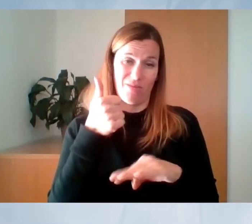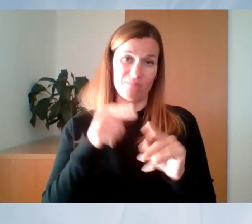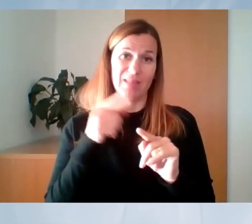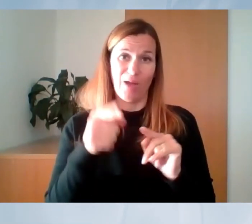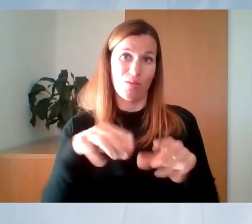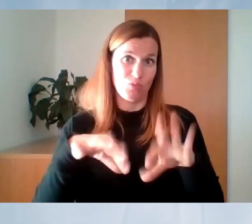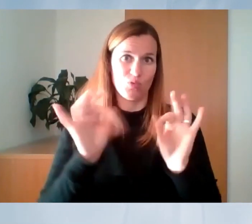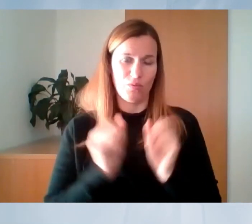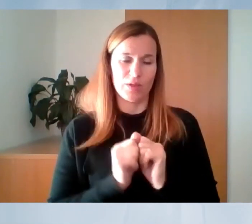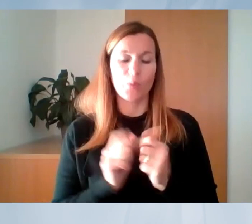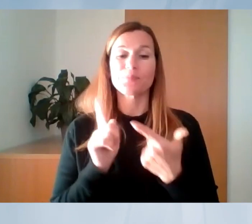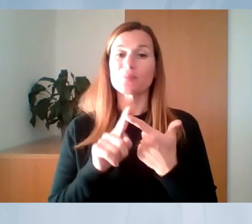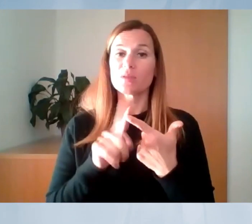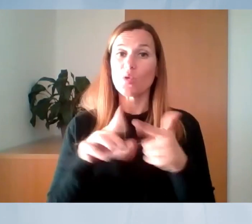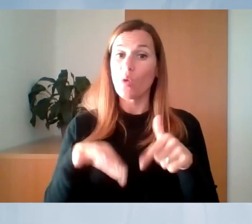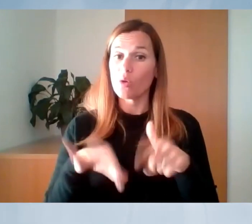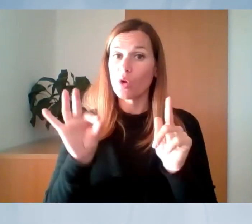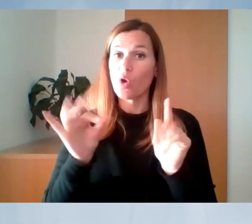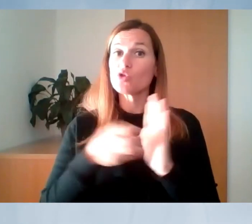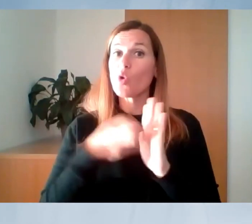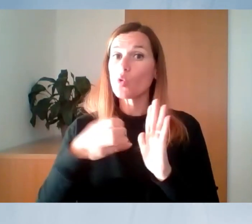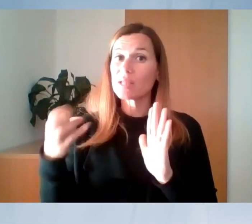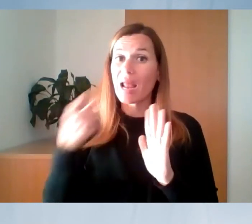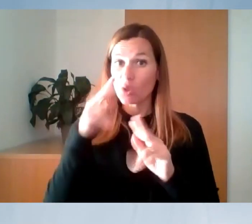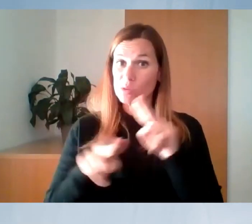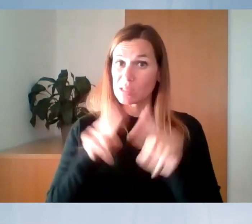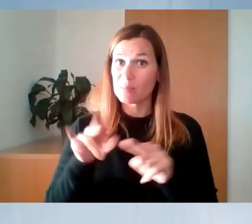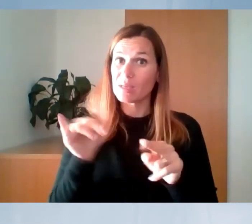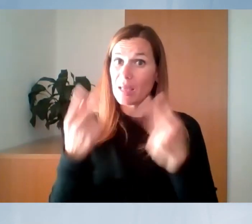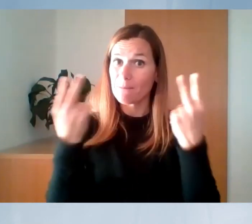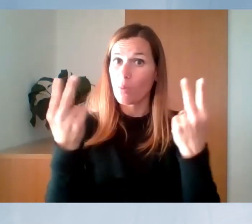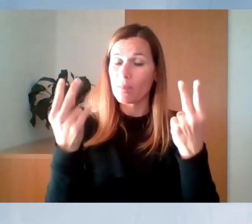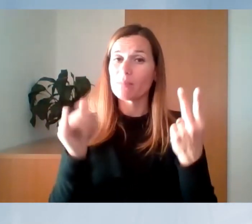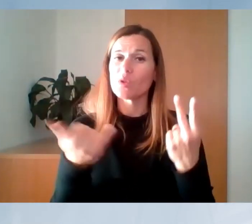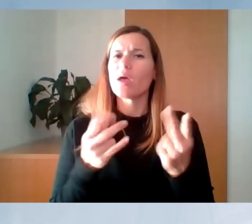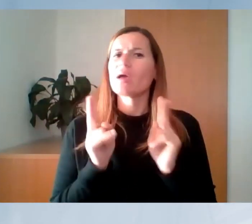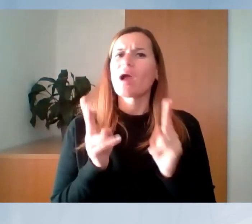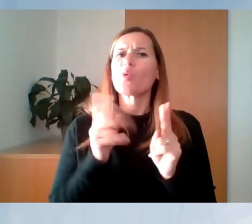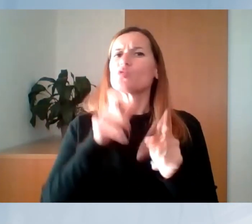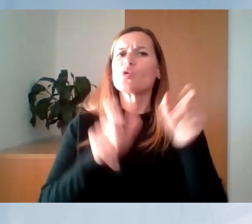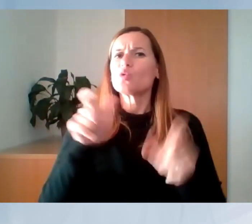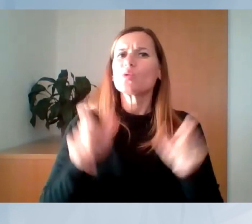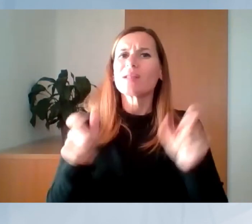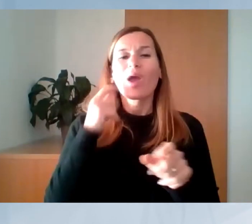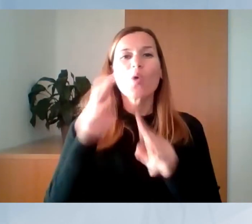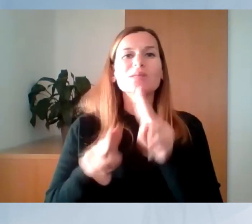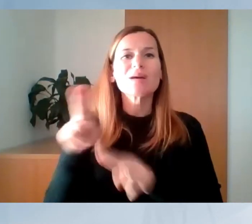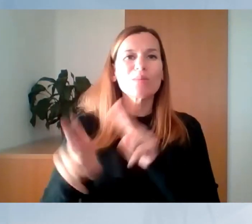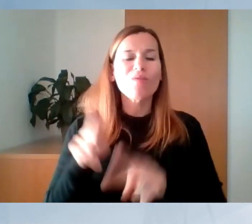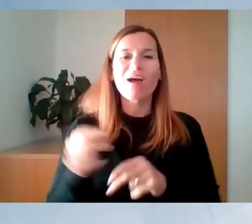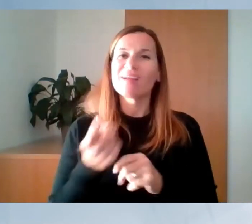tako spoznanje. Drugo tako kratko spoznanje o dolgotrajni oskrbi, ki je pomembno, je, kako so